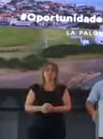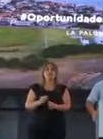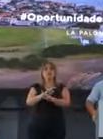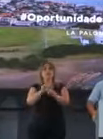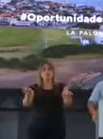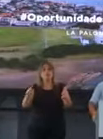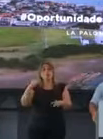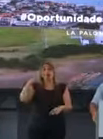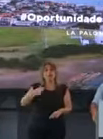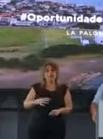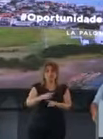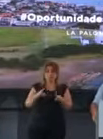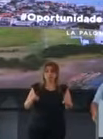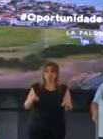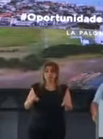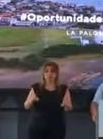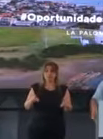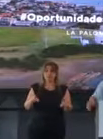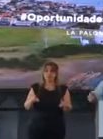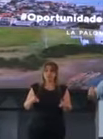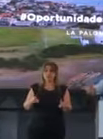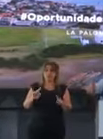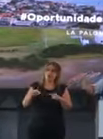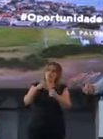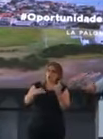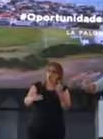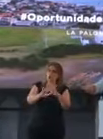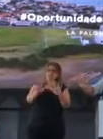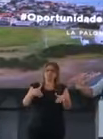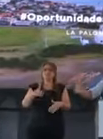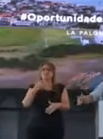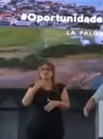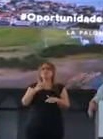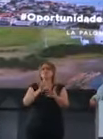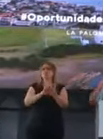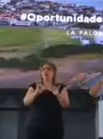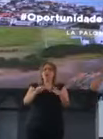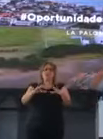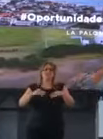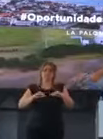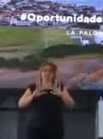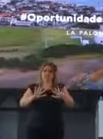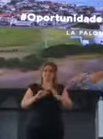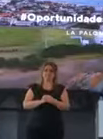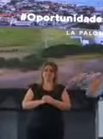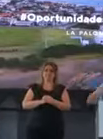Tampoco creo, amigo. Otra cosa que uno da pacíficamente por aceptado.